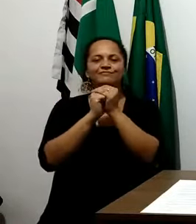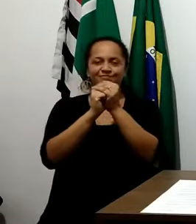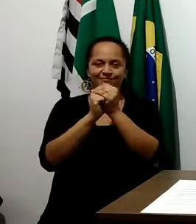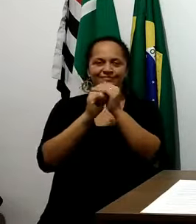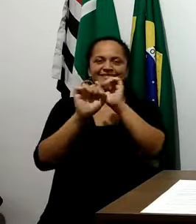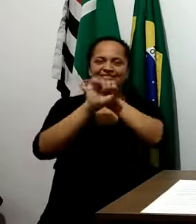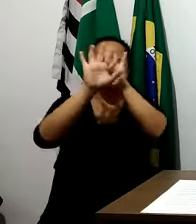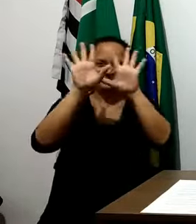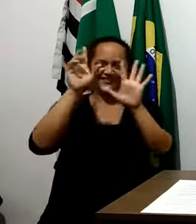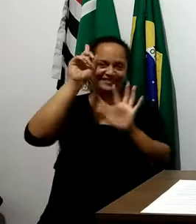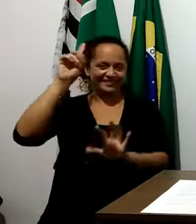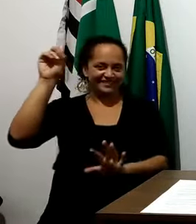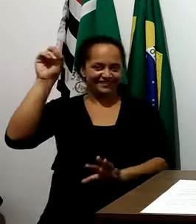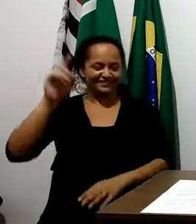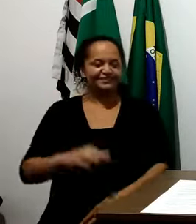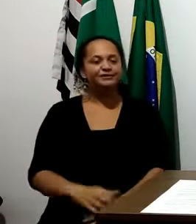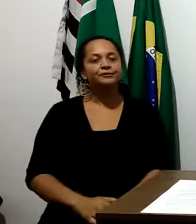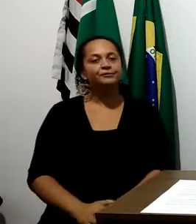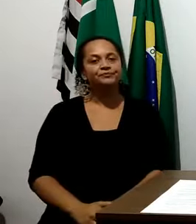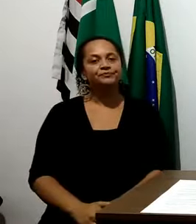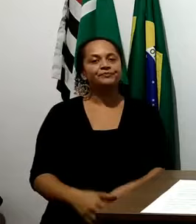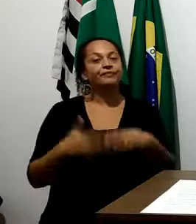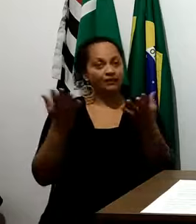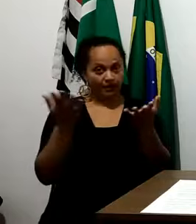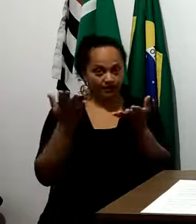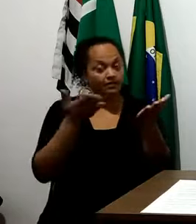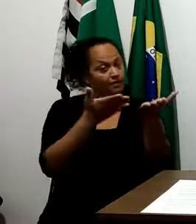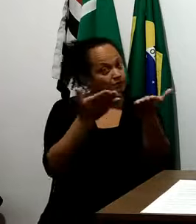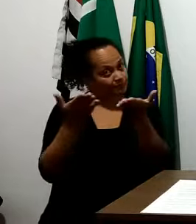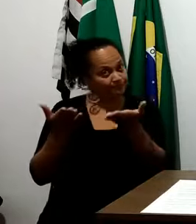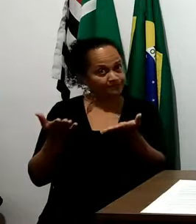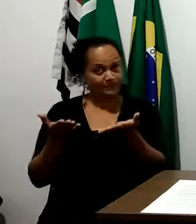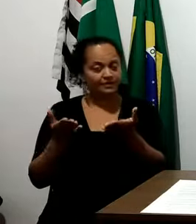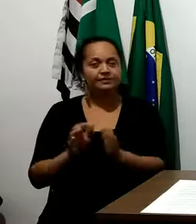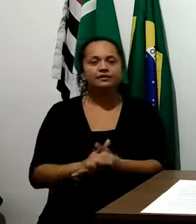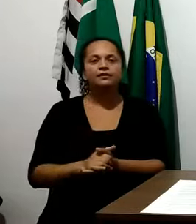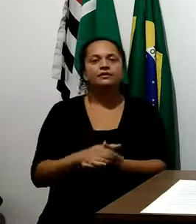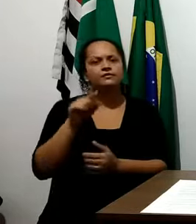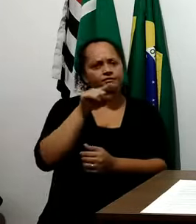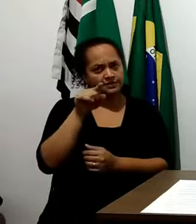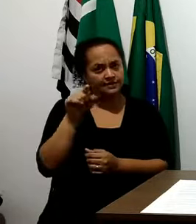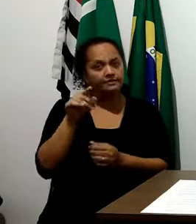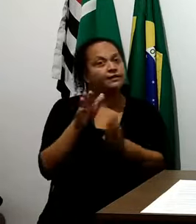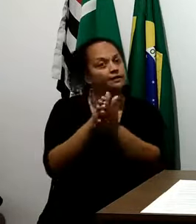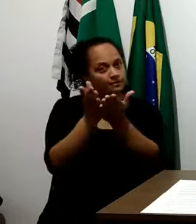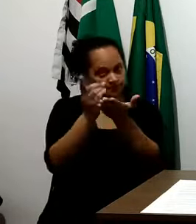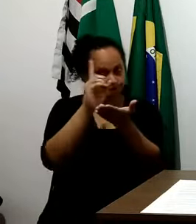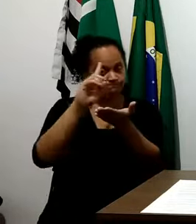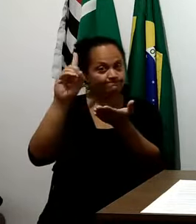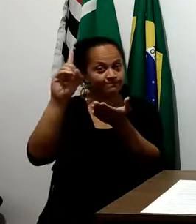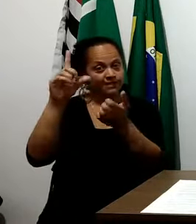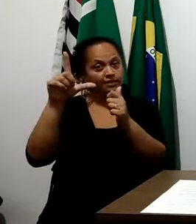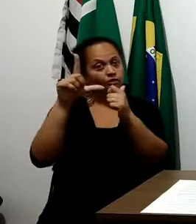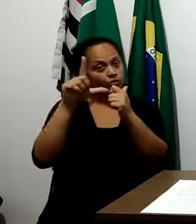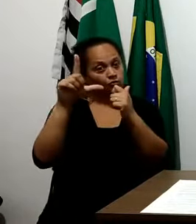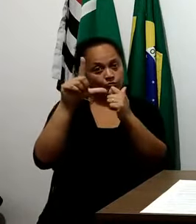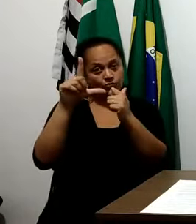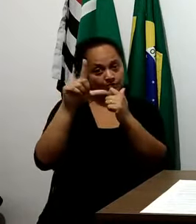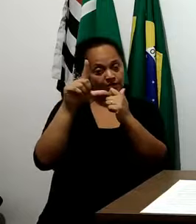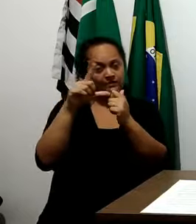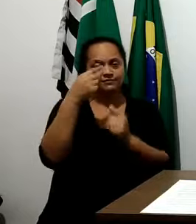a Deus. Então eu queria convidar os irmãos a abrirem as vossas Bíblias em Lucas,